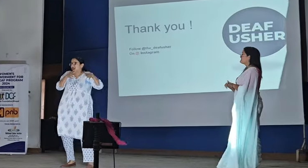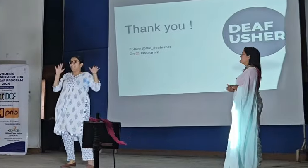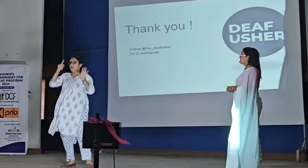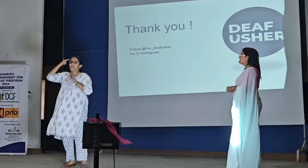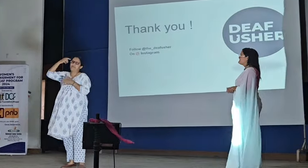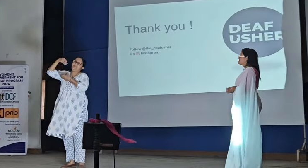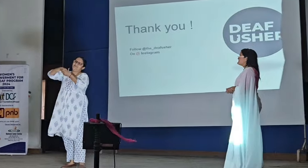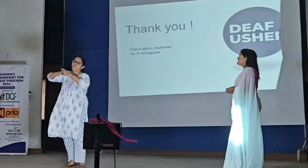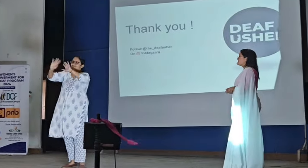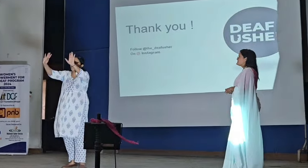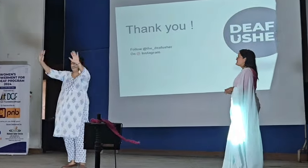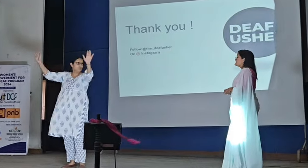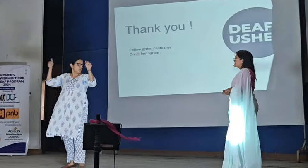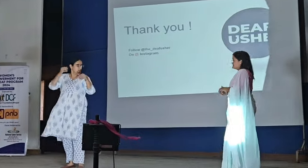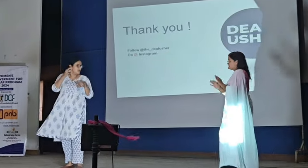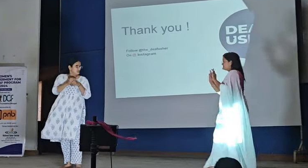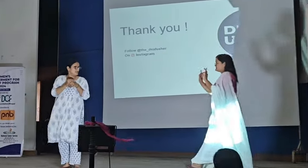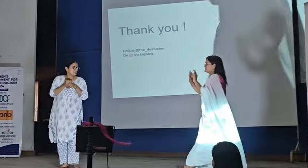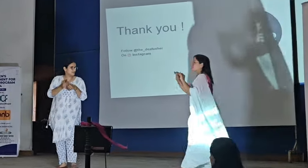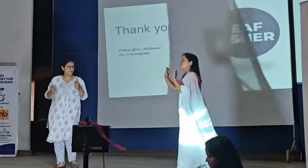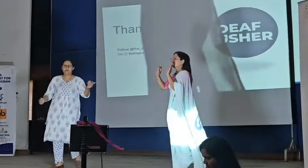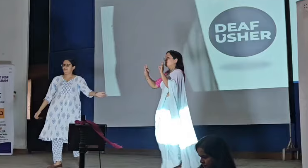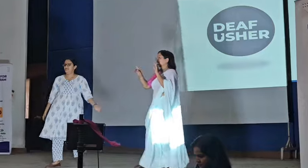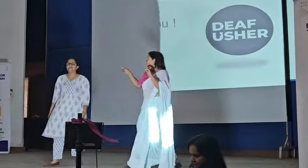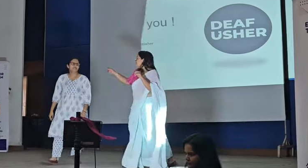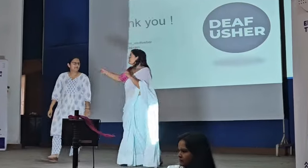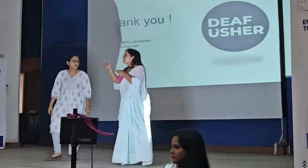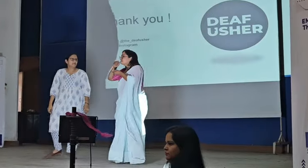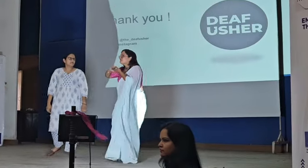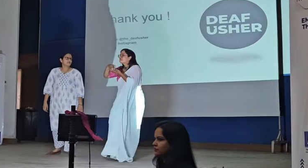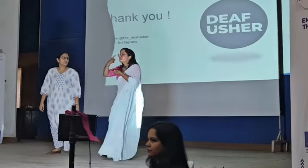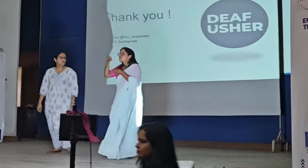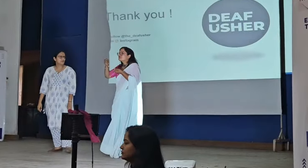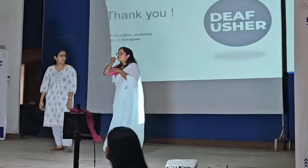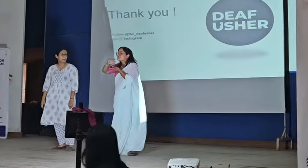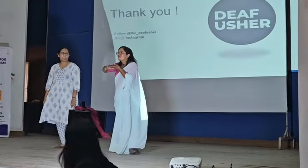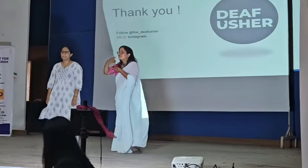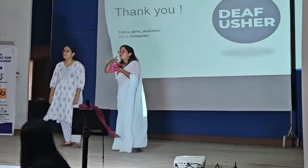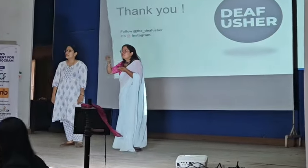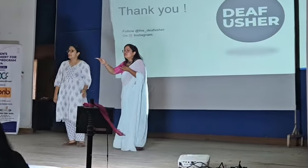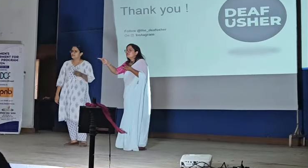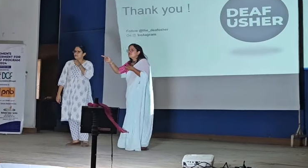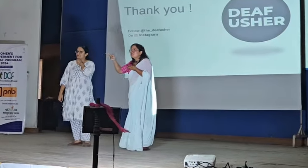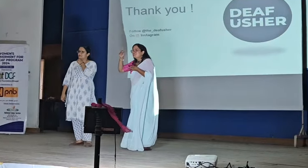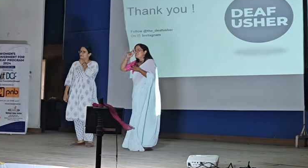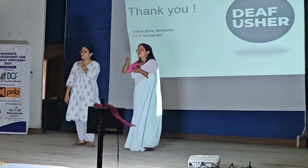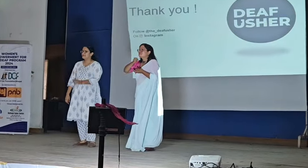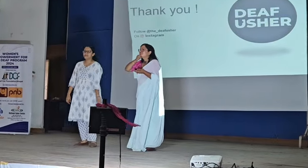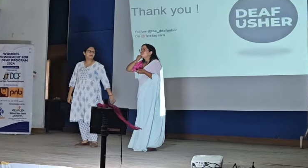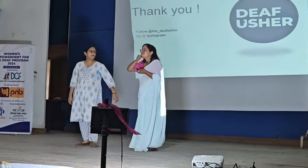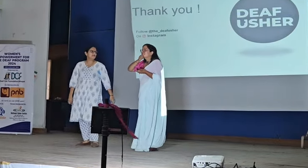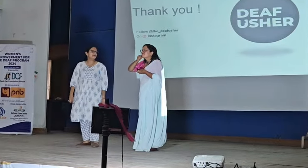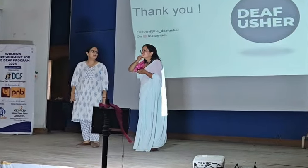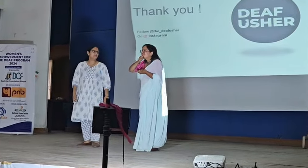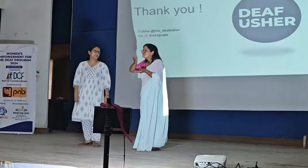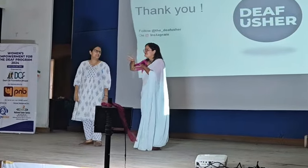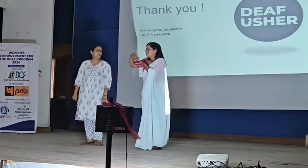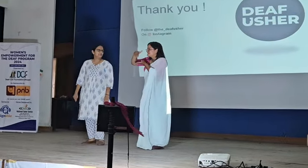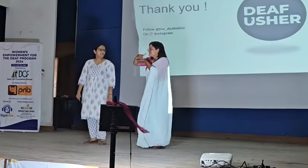ऐसा कुछ नहीं होगा, तो जस्ट बी काम डाउन एंड प्लीज बी ओके विद इट। अच्छा, इनके